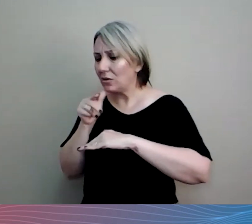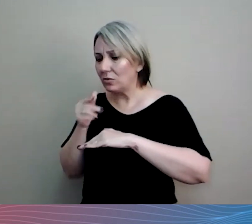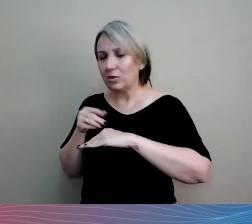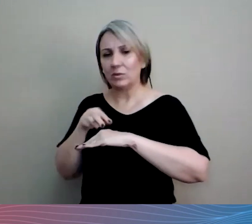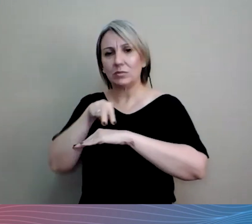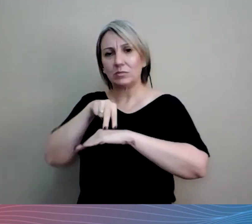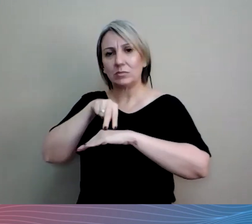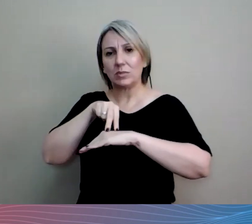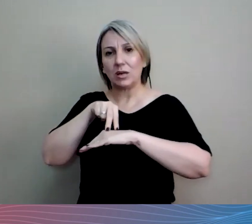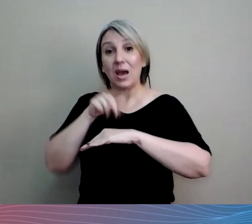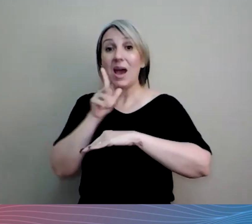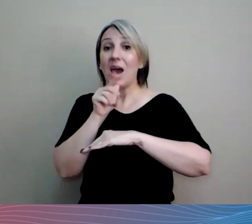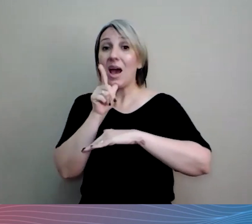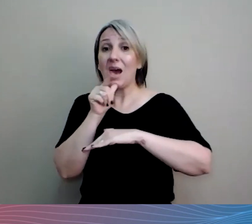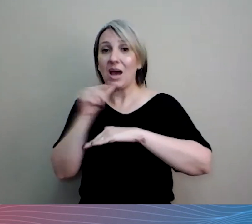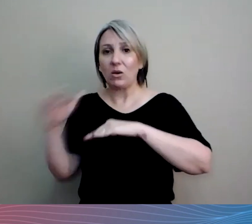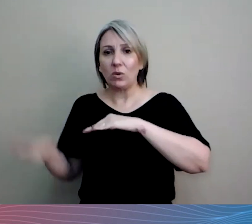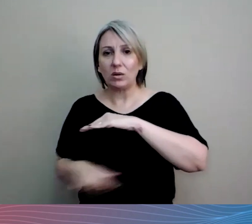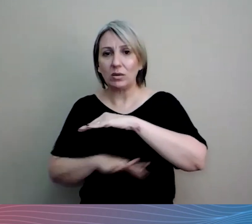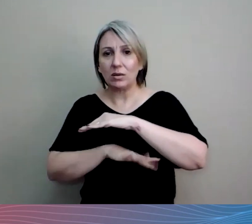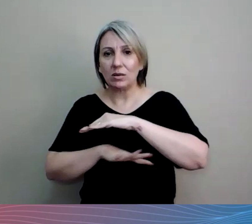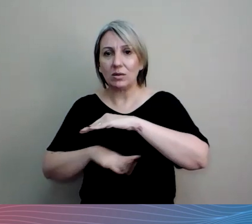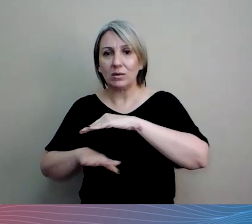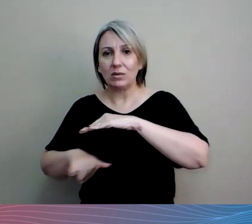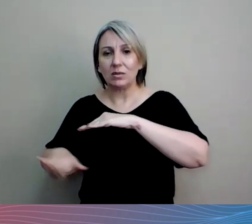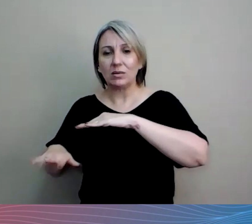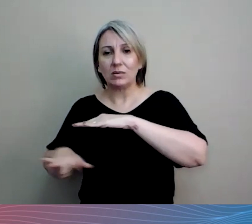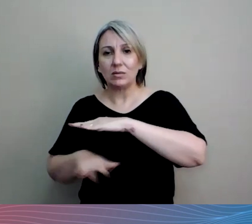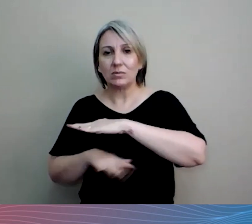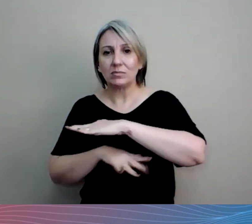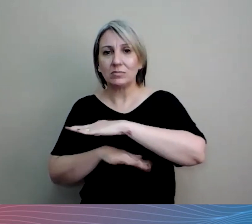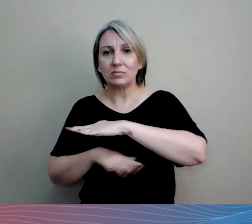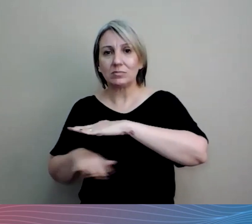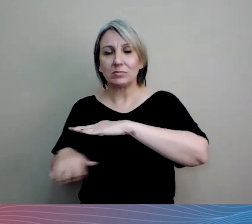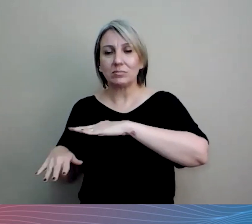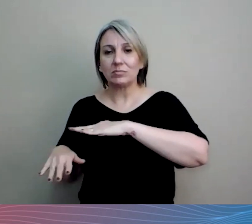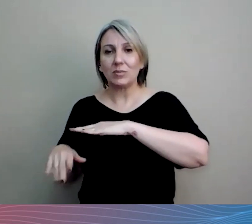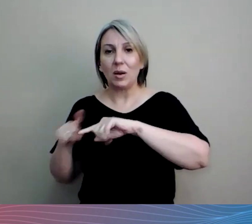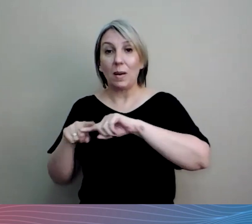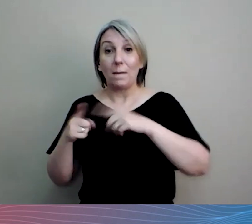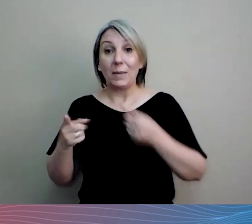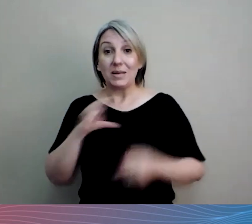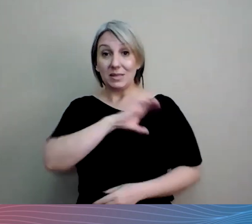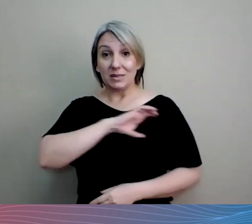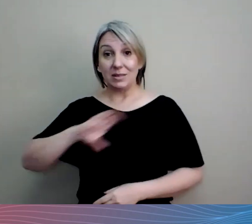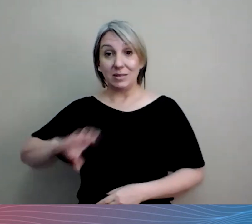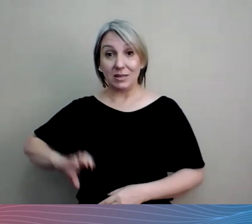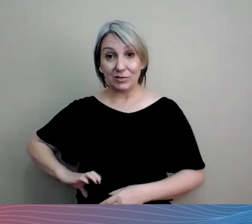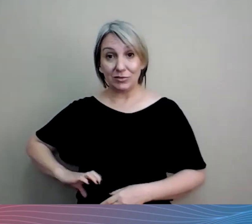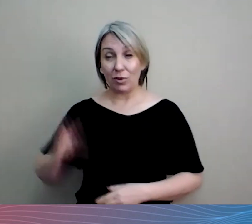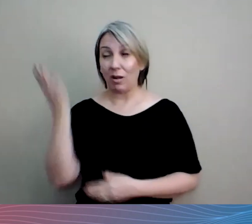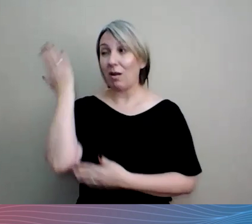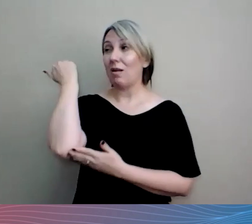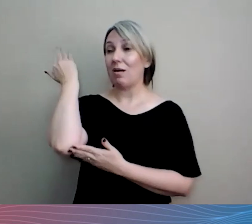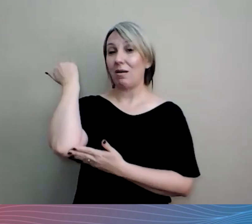Mas um dia, Cristo veio à terra. Cristo é o próprio Deus